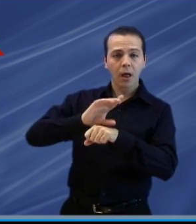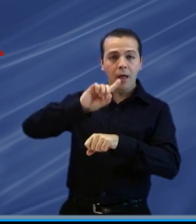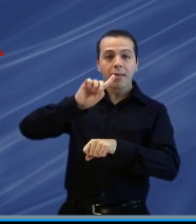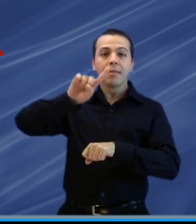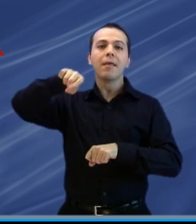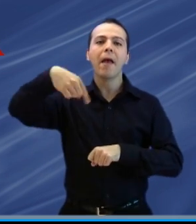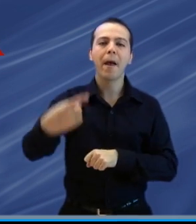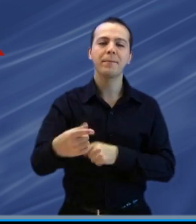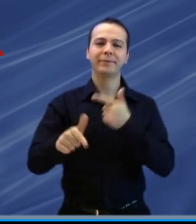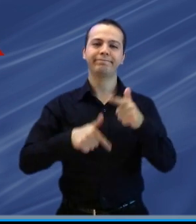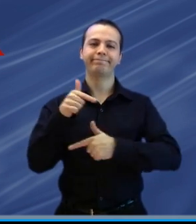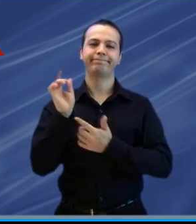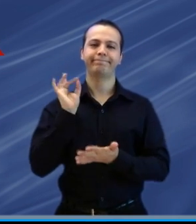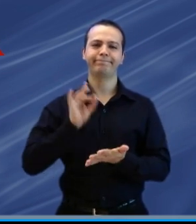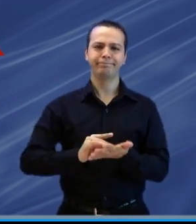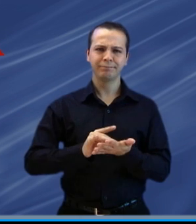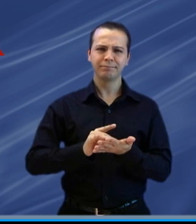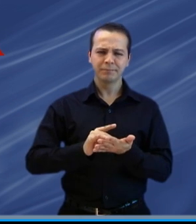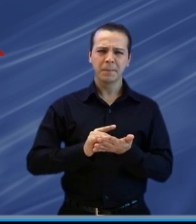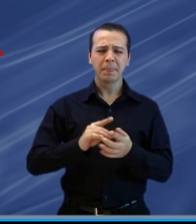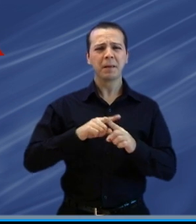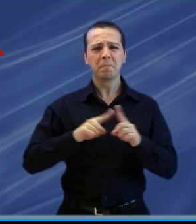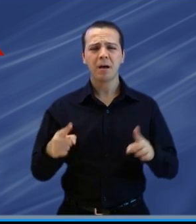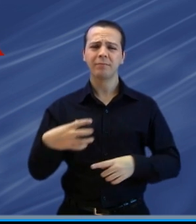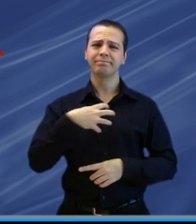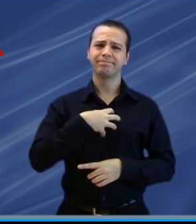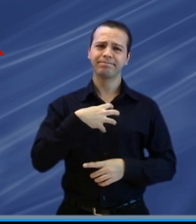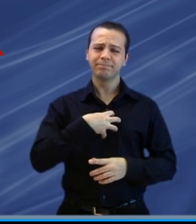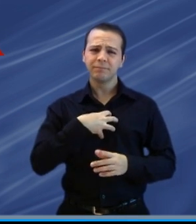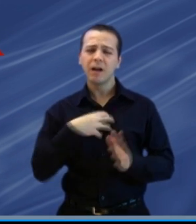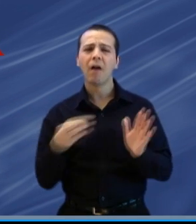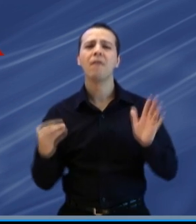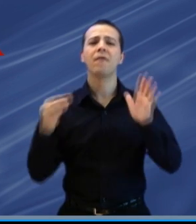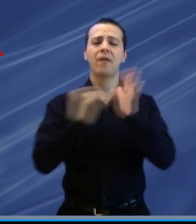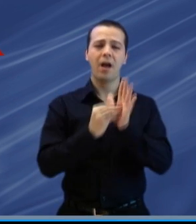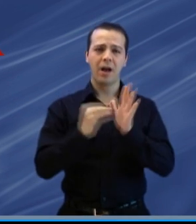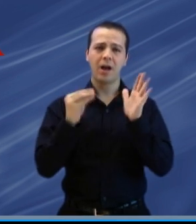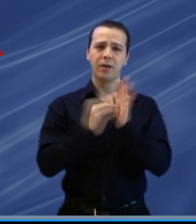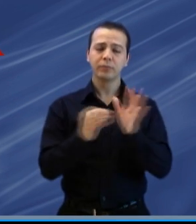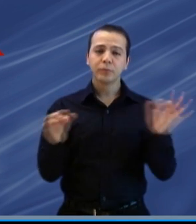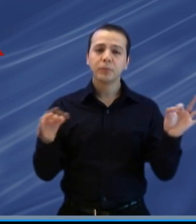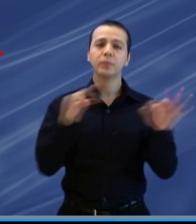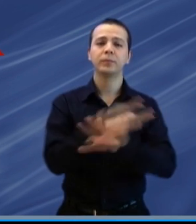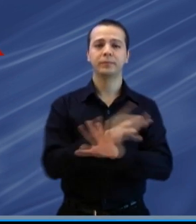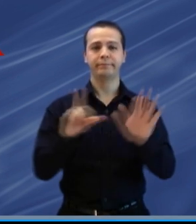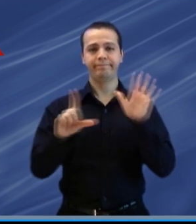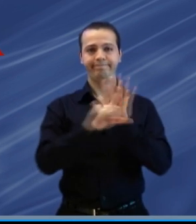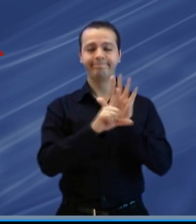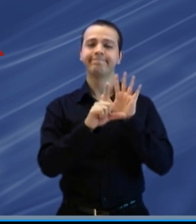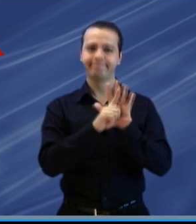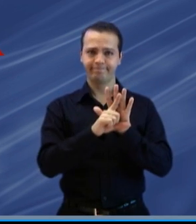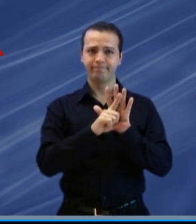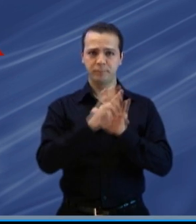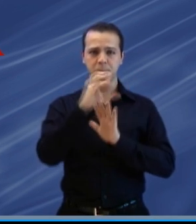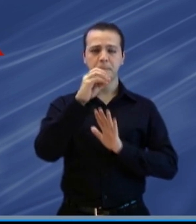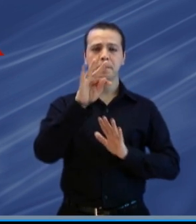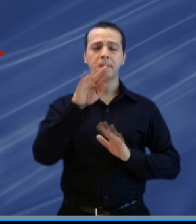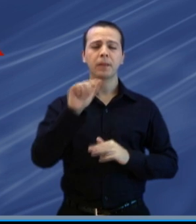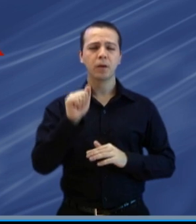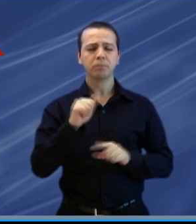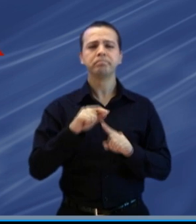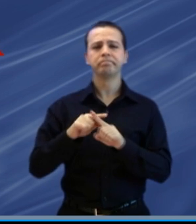uma carência do mercado, mas muitas vezes não conseguem de fato cumprir as cotas.